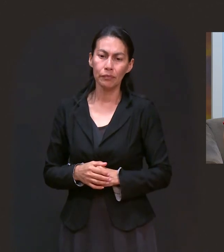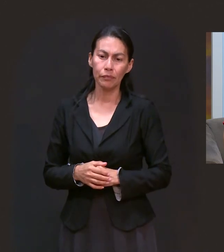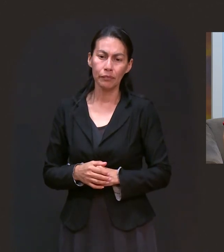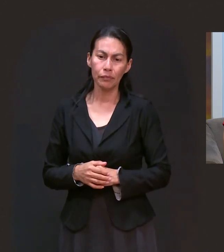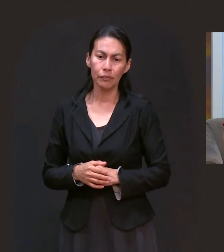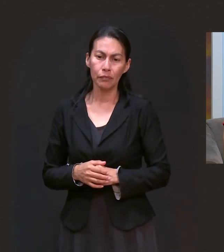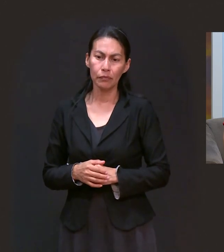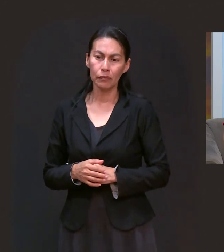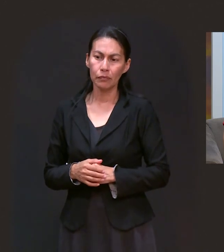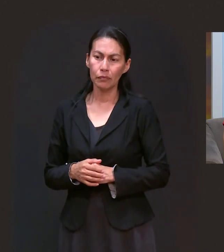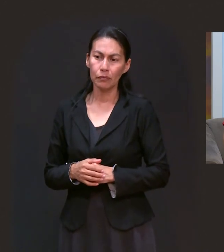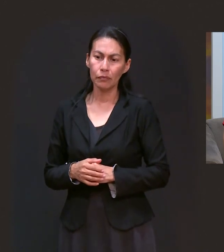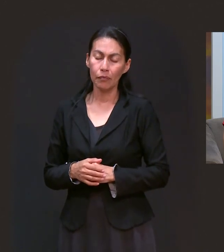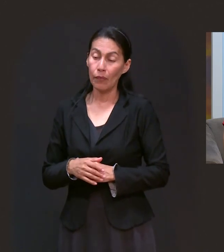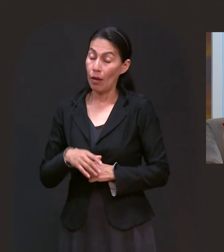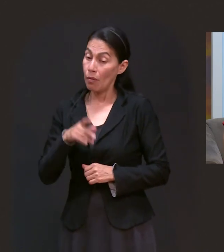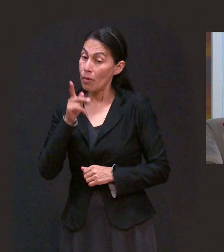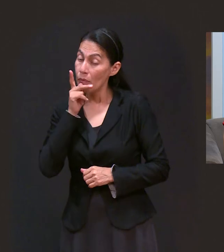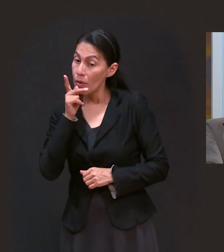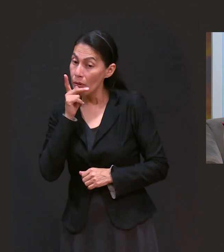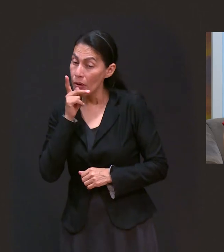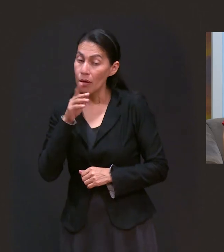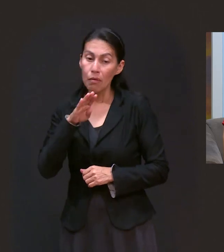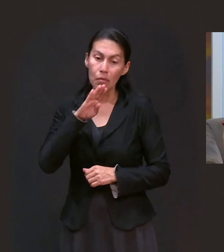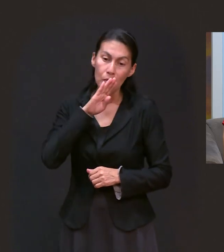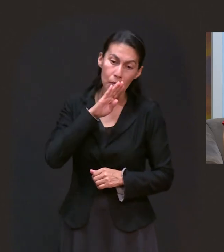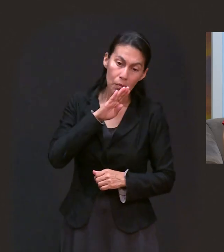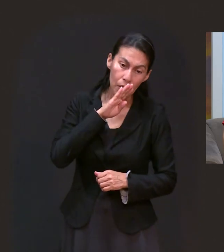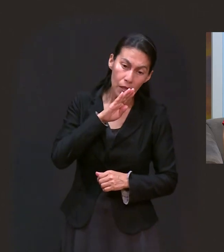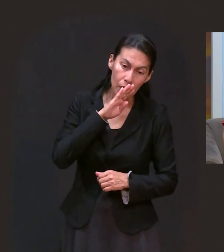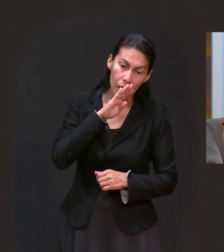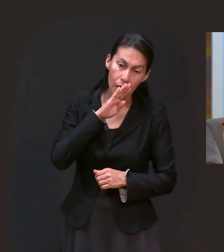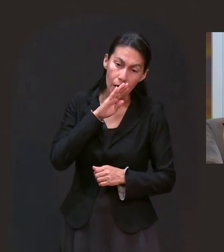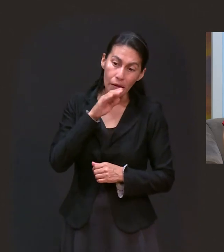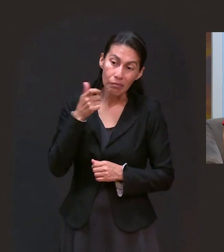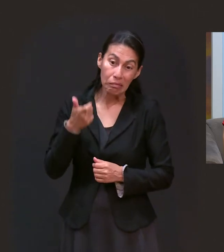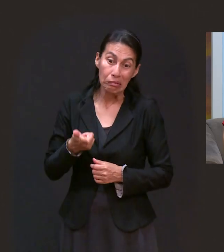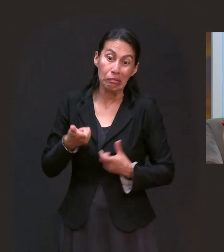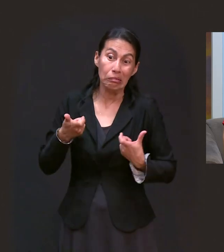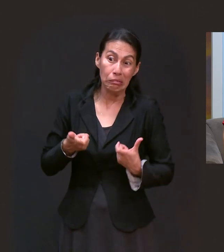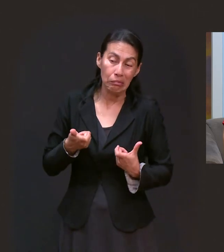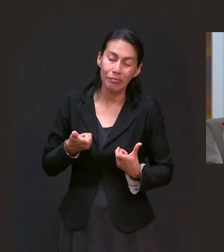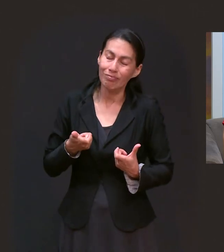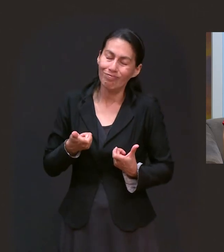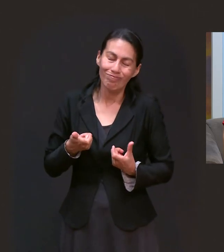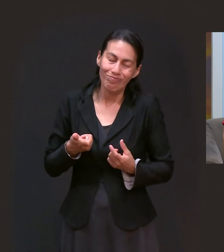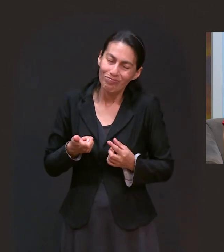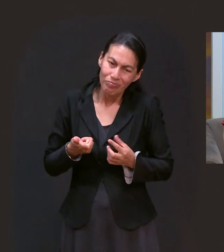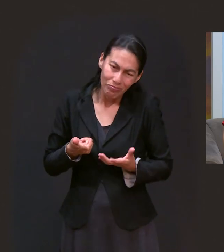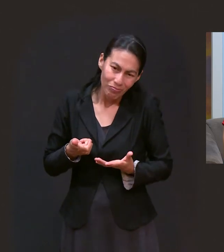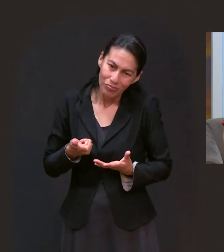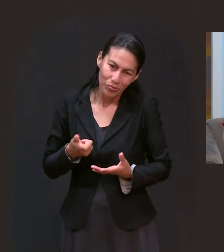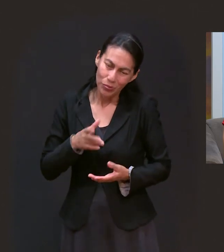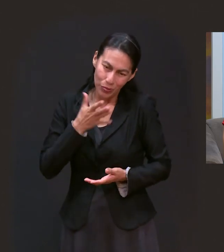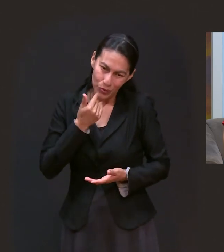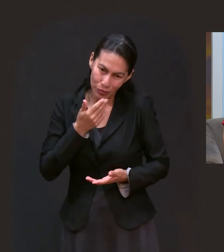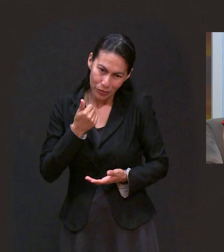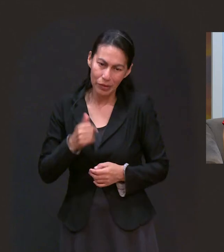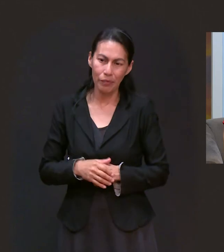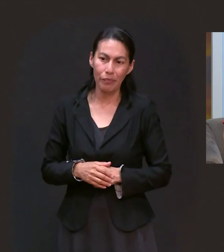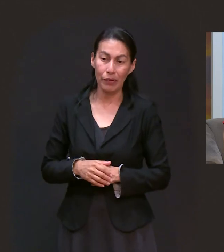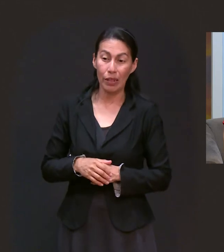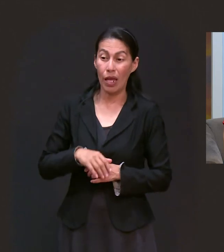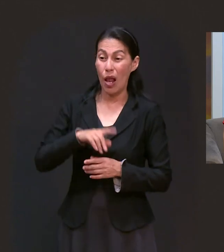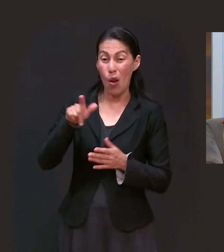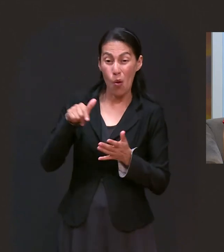es que ingrese al colegio mis padres siempre tuvieron recursos como muy limitados y